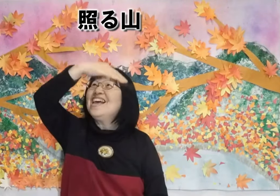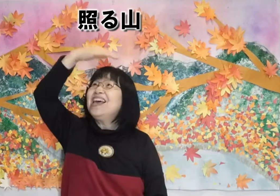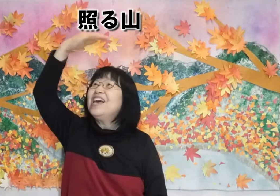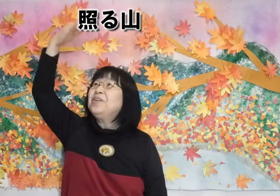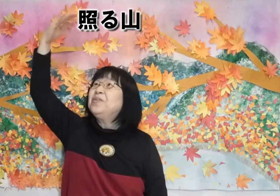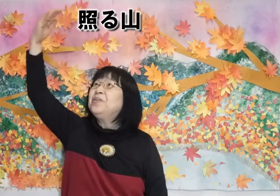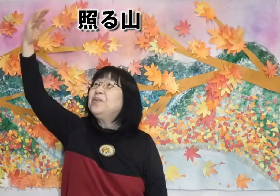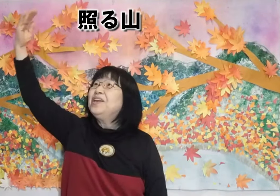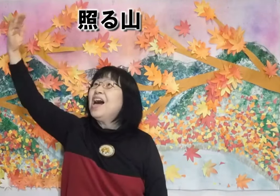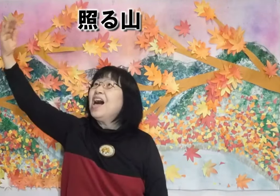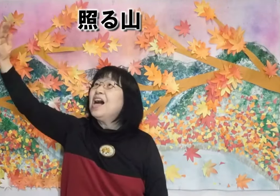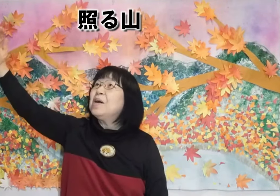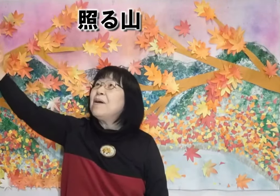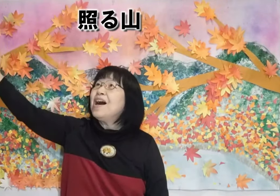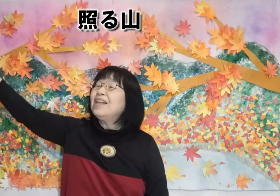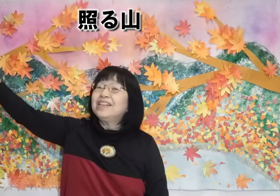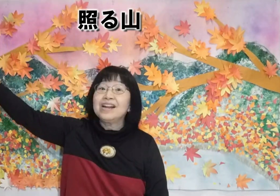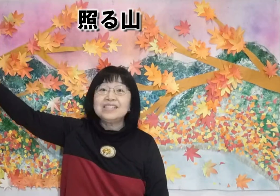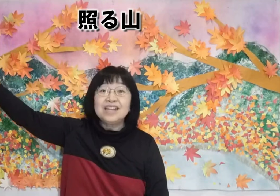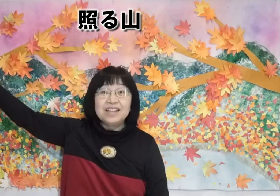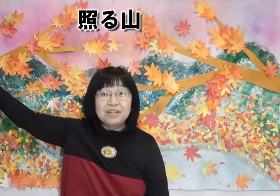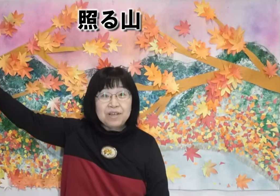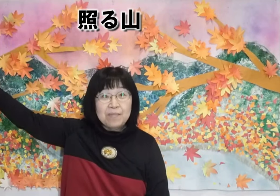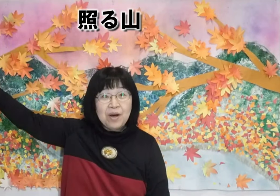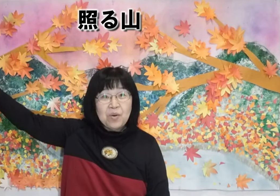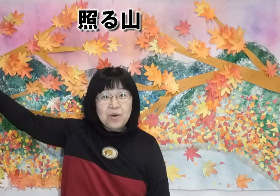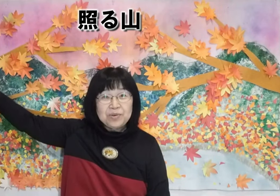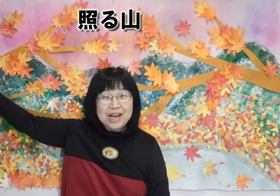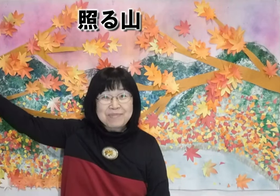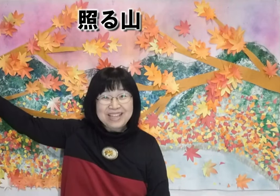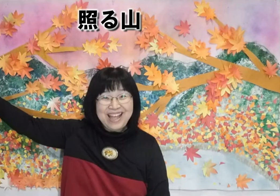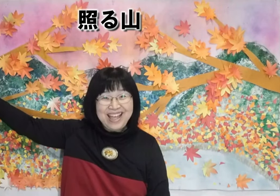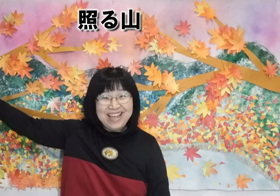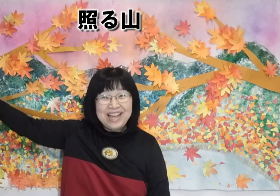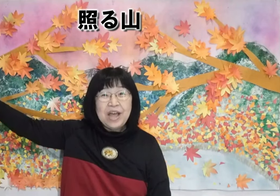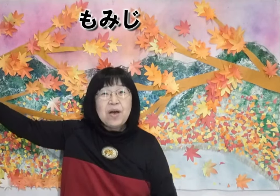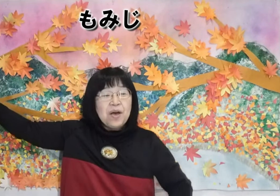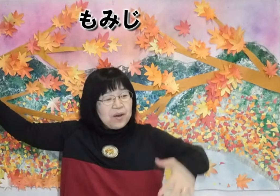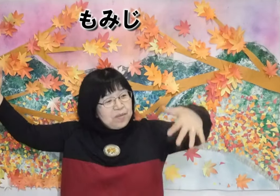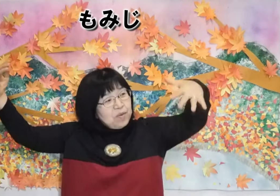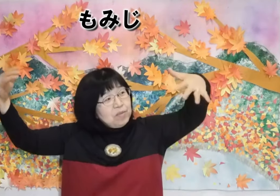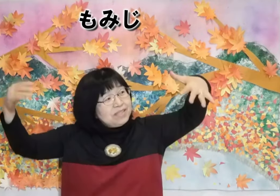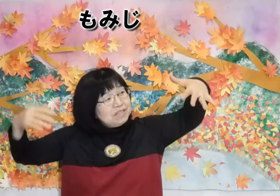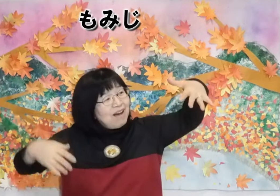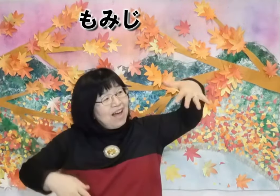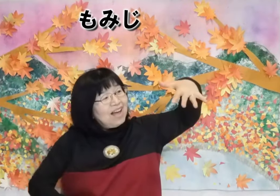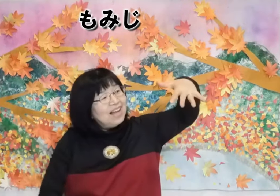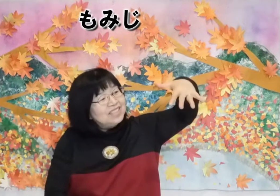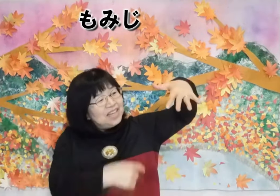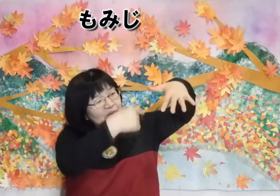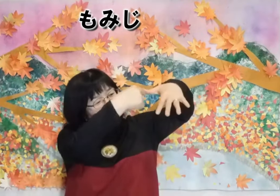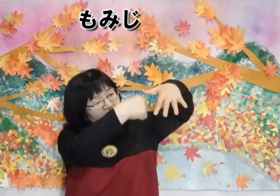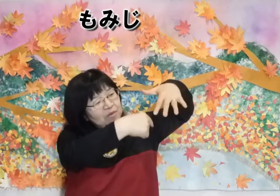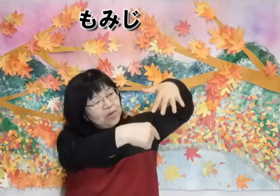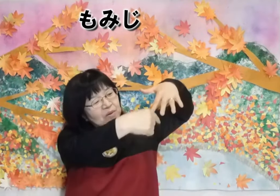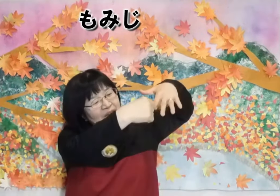照る山、照らされている山を思い浮かべて、もみじは赤ちゃんの手のような